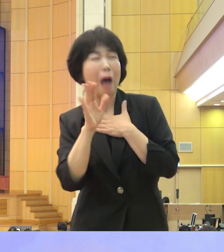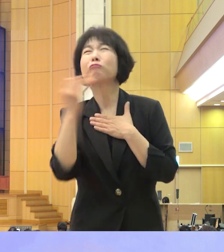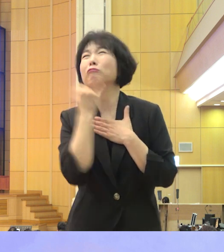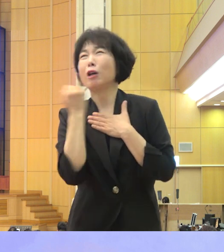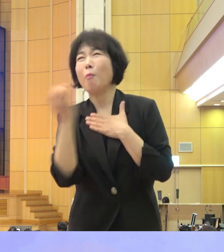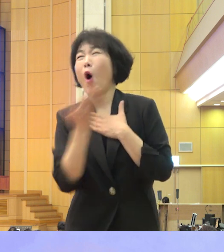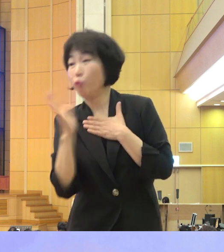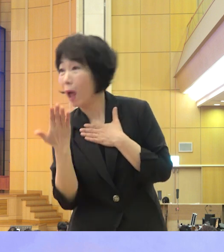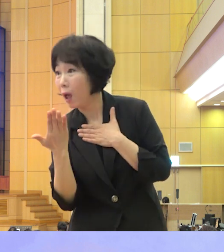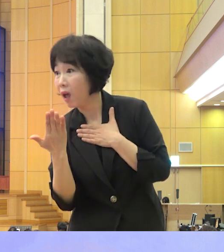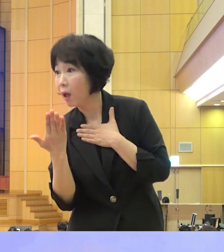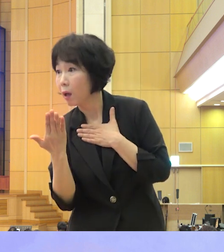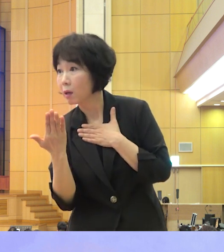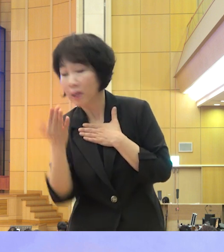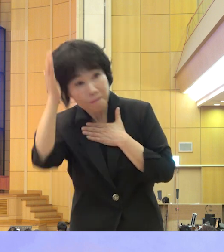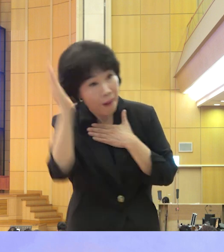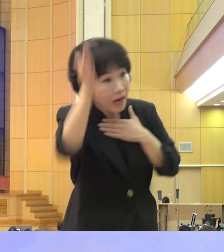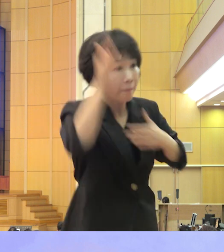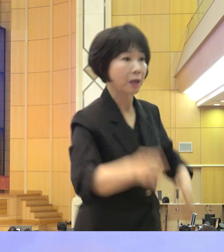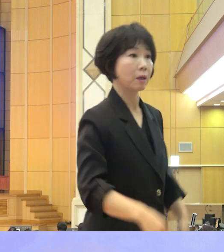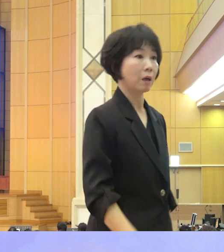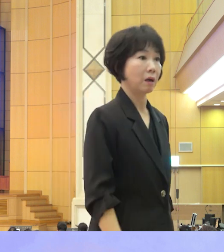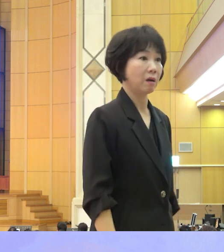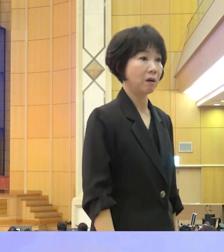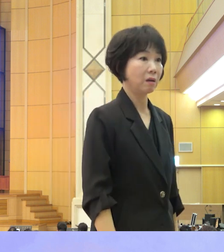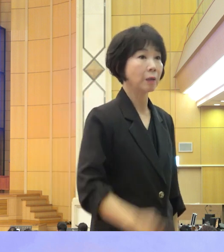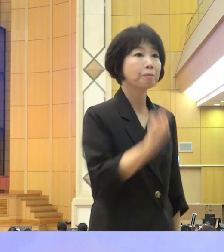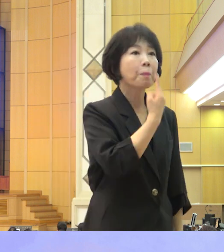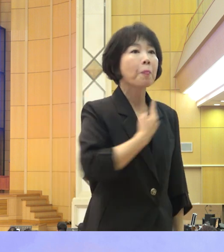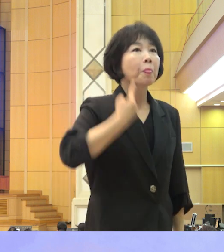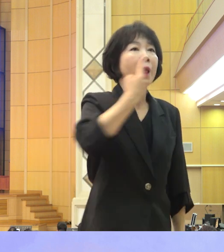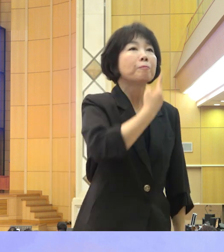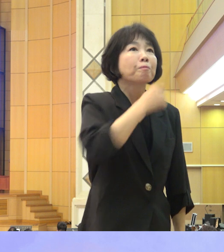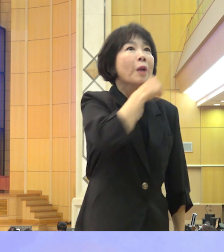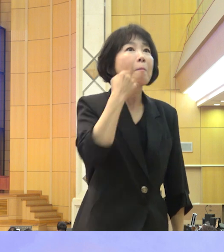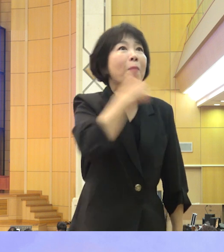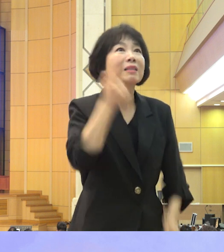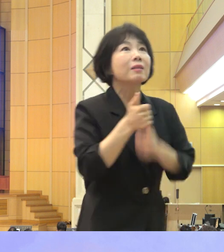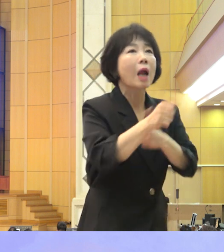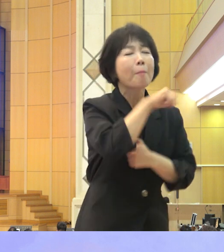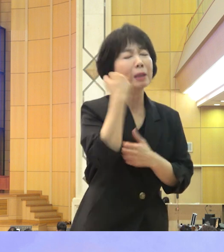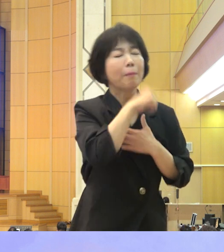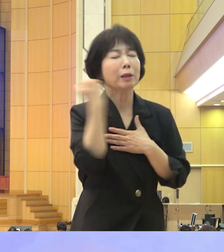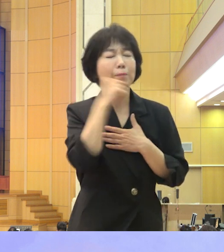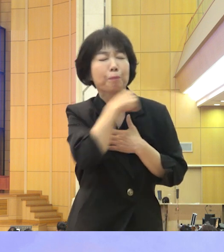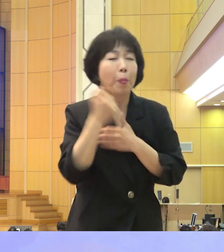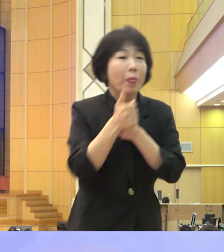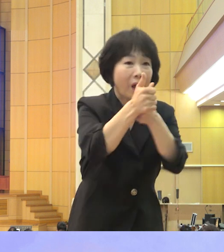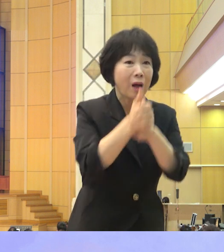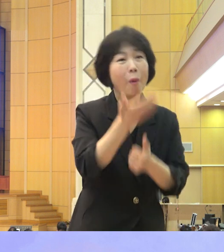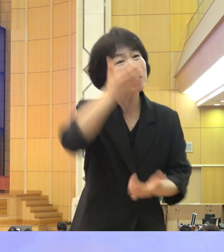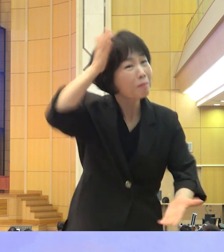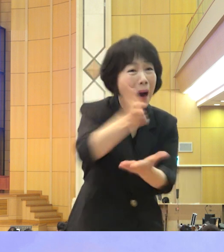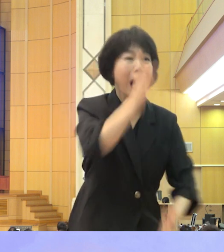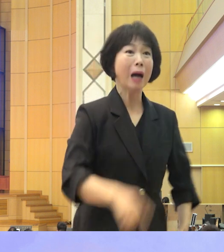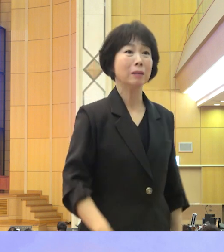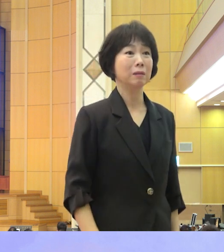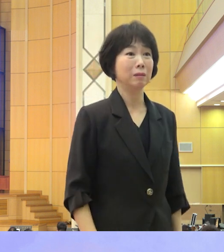병이 드는지 알지 못한 채 그냥 맛으로만 먹거든요. 맛있다 맛있다 이거로만 먹는단